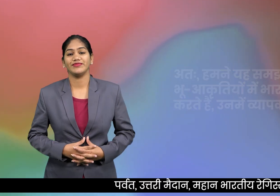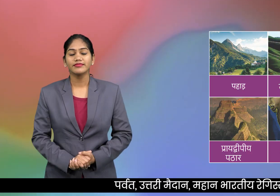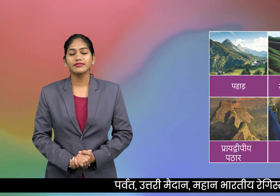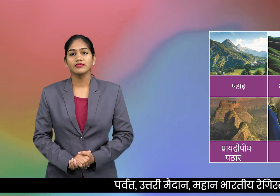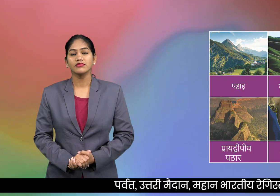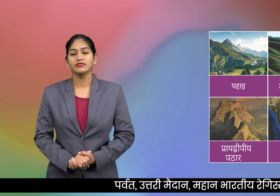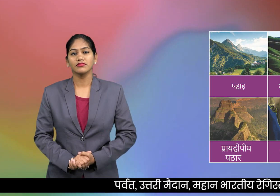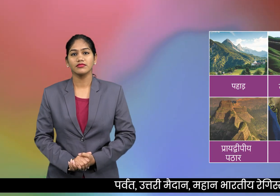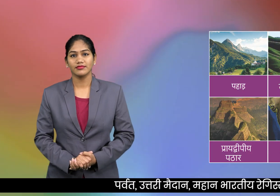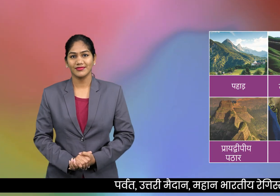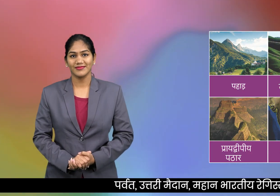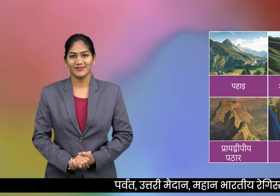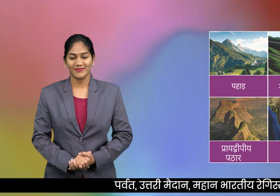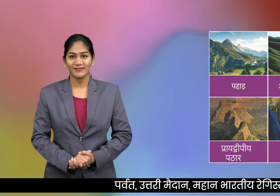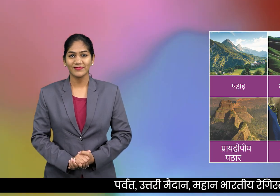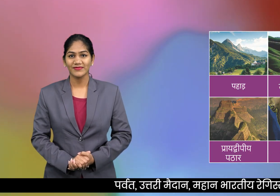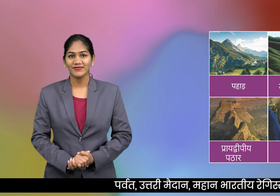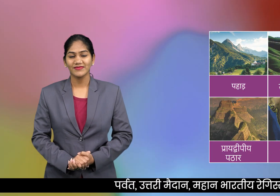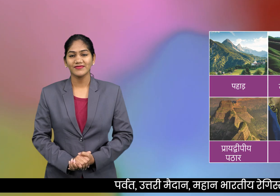पर्वत, उत्तरी मैदान, महान भारतीय रेगिस्तान,